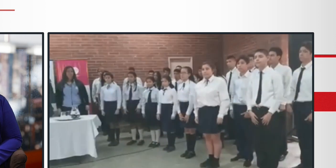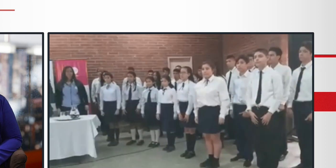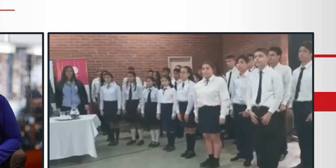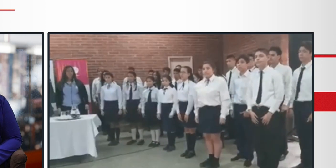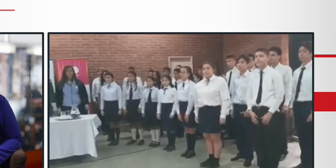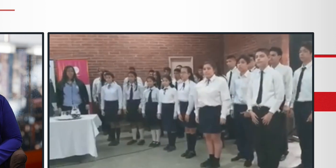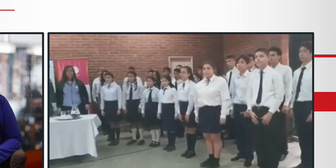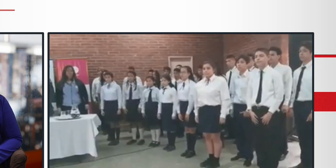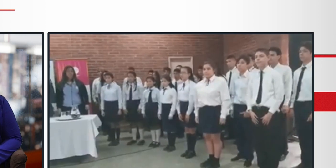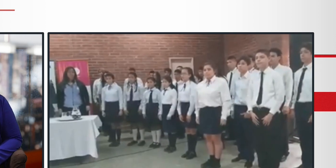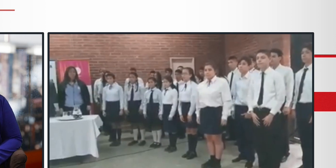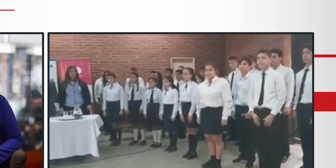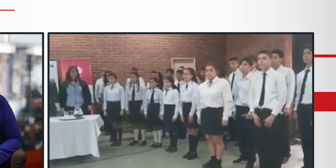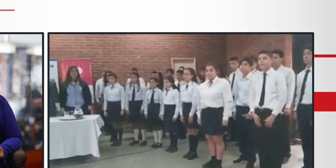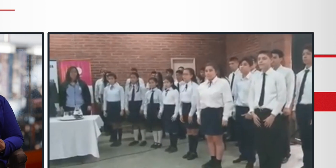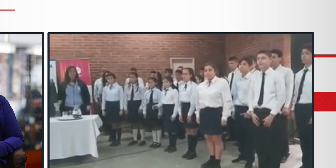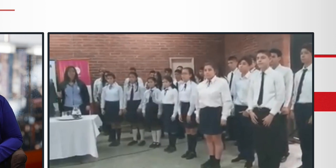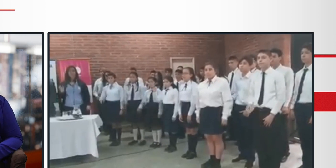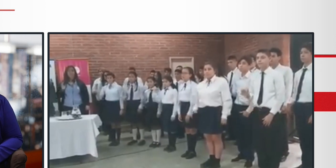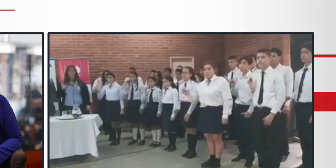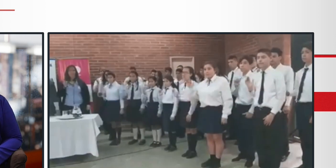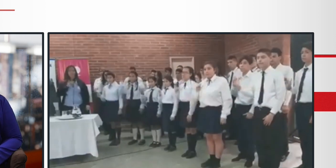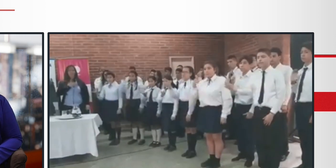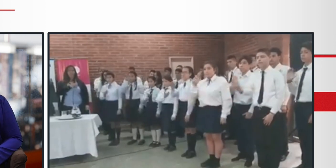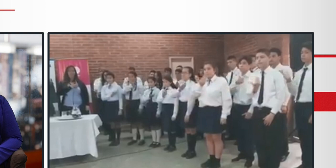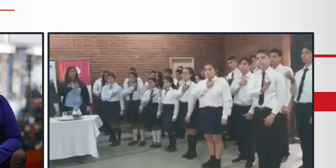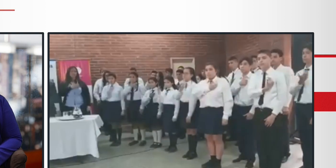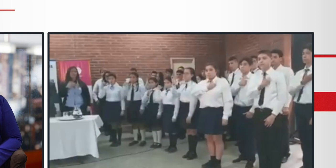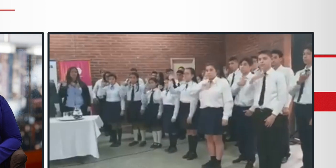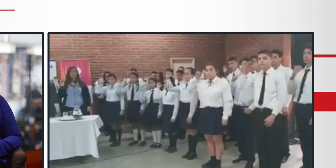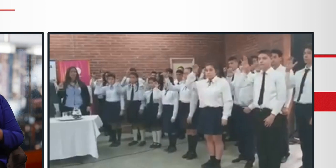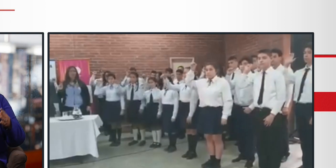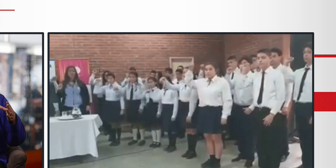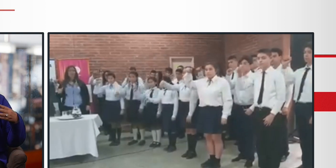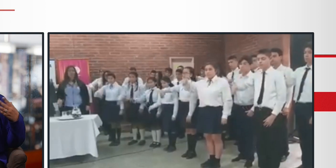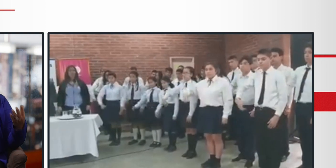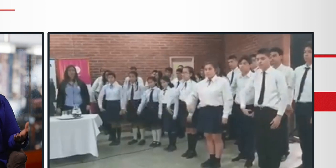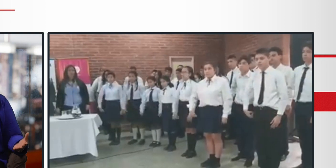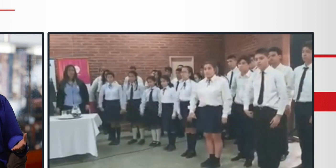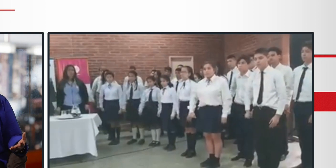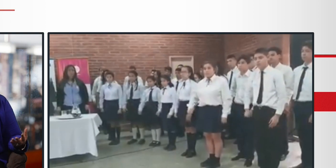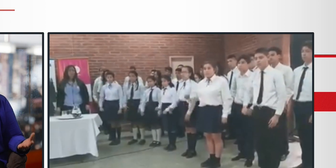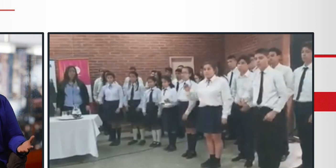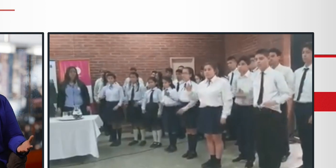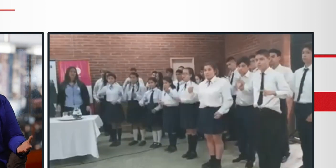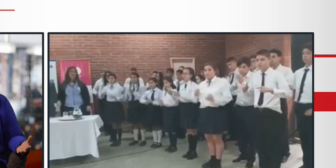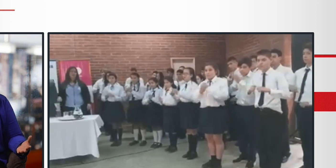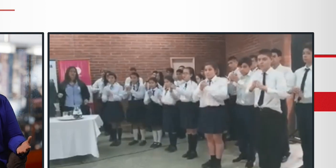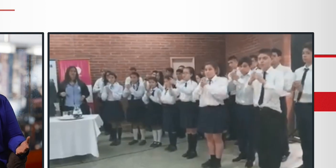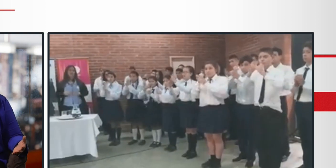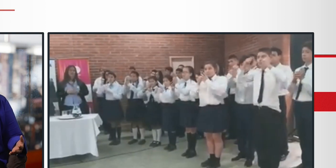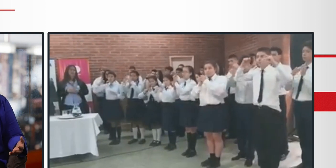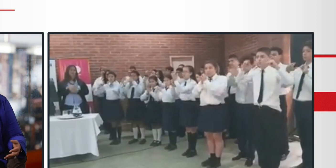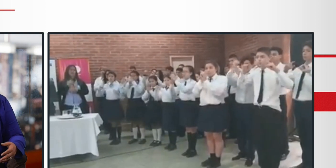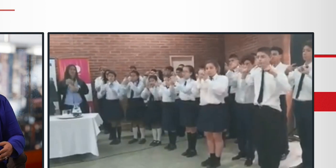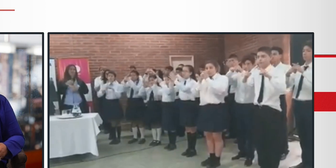Villa Elisa, de Lambaré. Asisten niños con discapacidad auditiva que cerca de su escuela van todos los